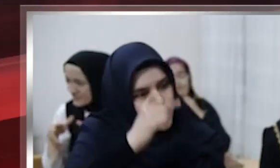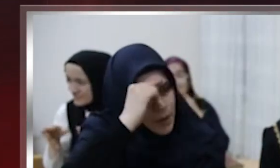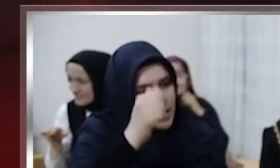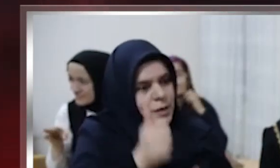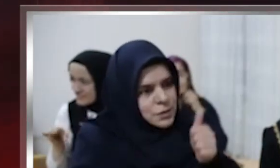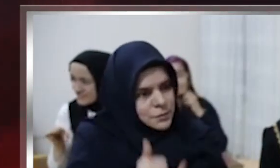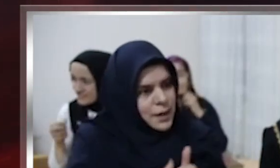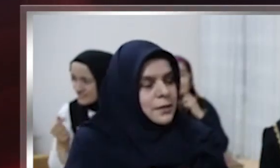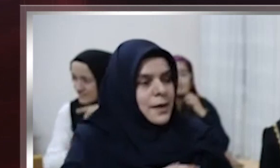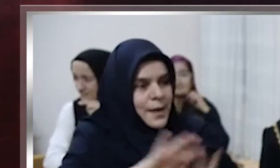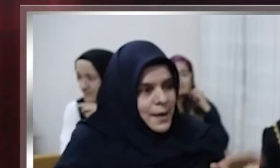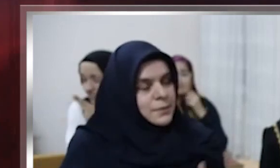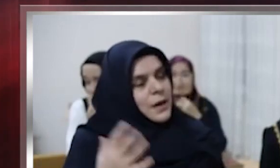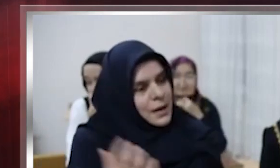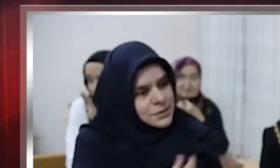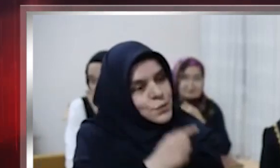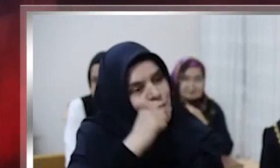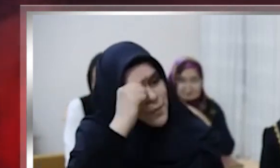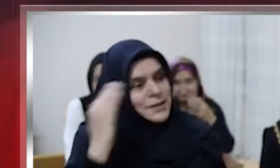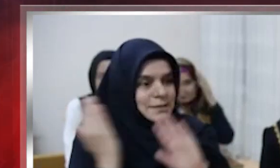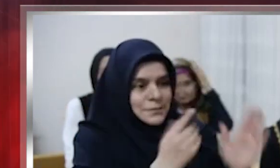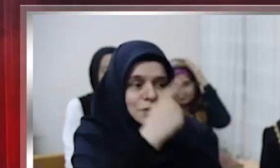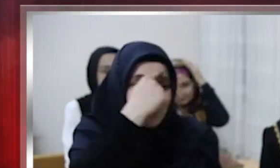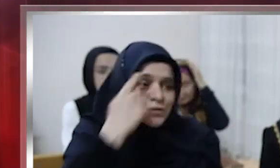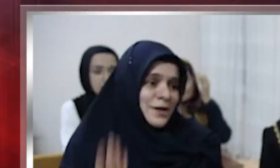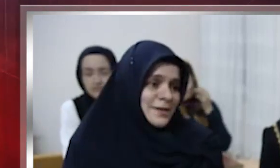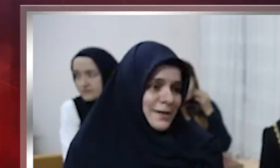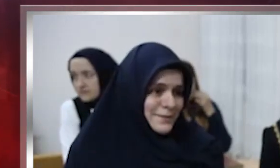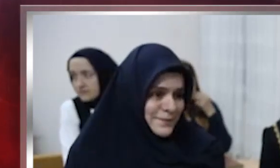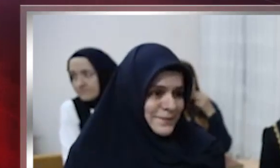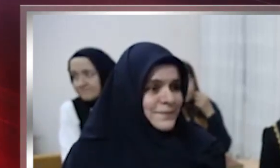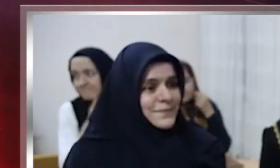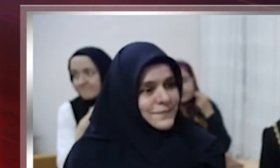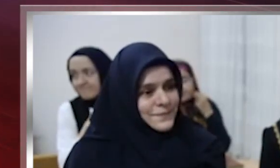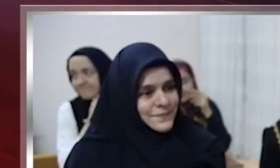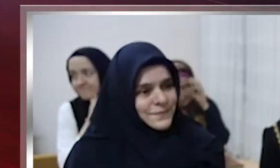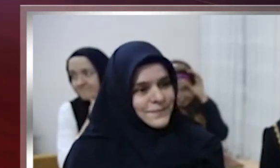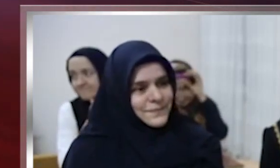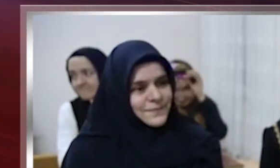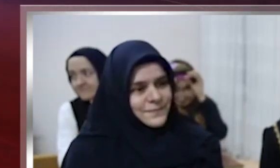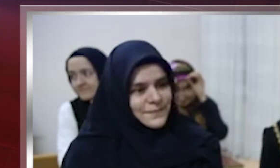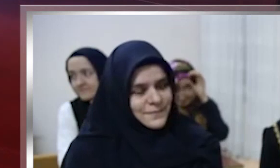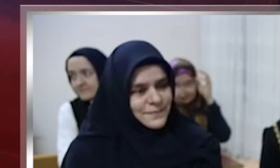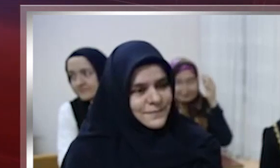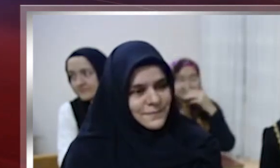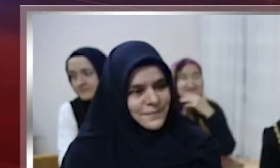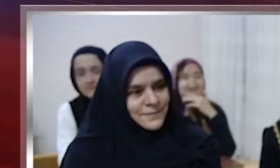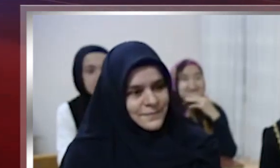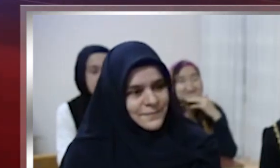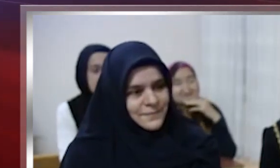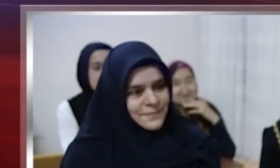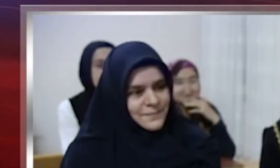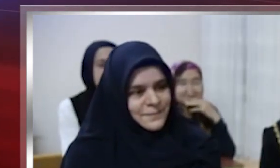Hadi, ben şu anda. Umre yarışmasına katılmıştı arkadaşımız.